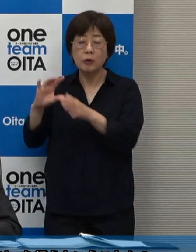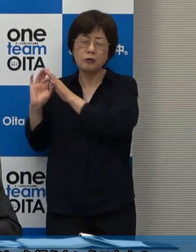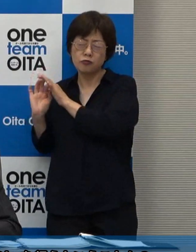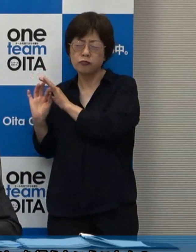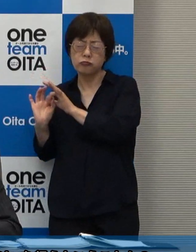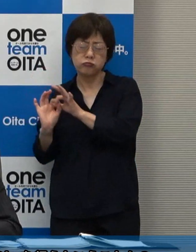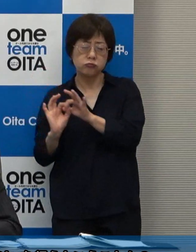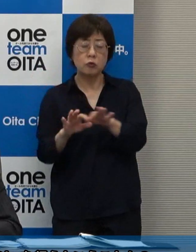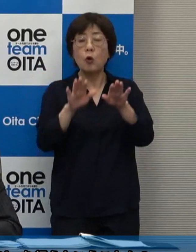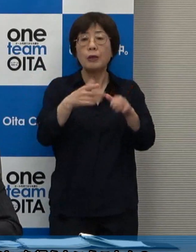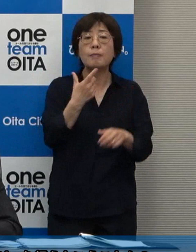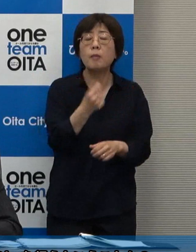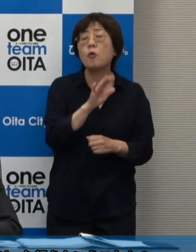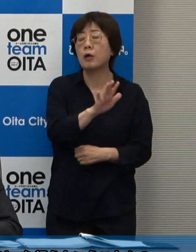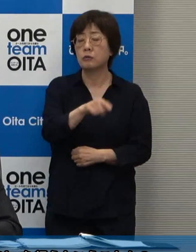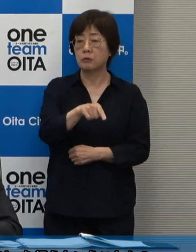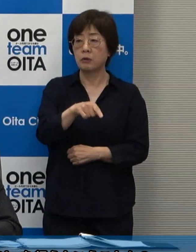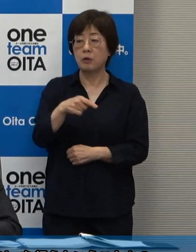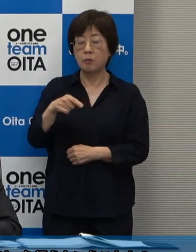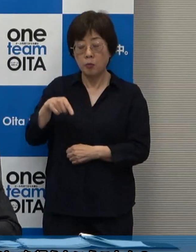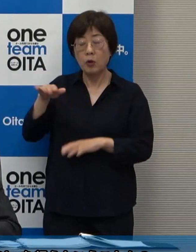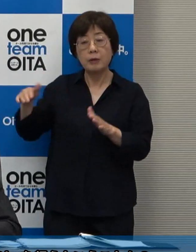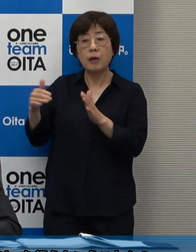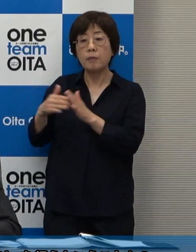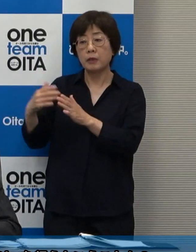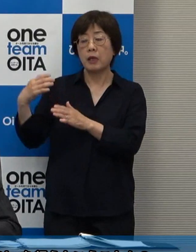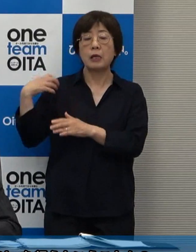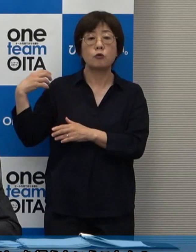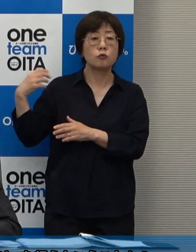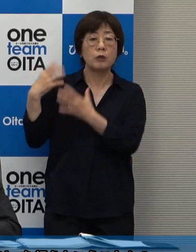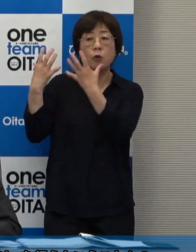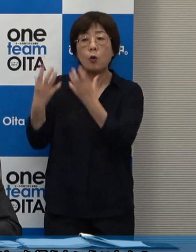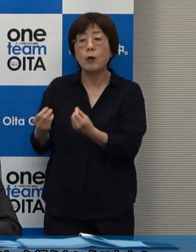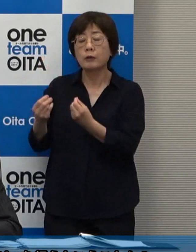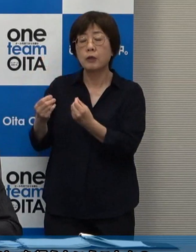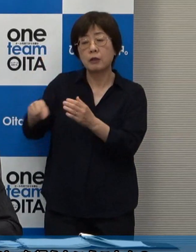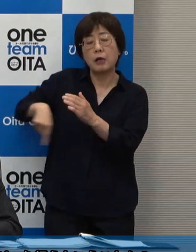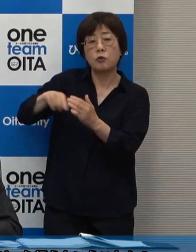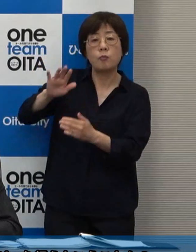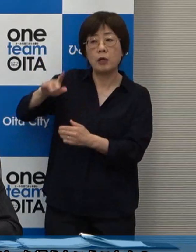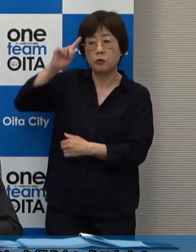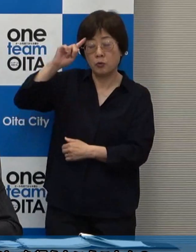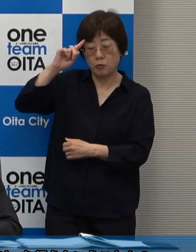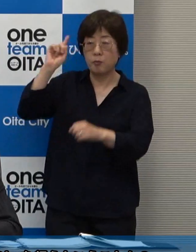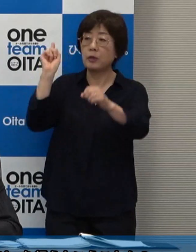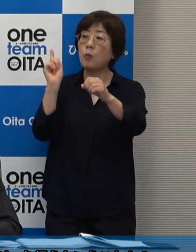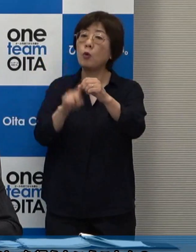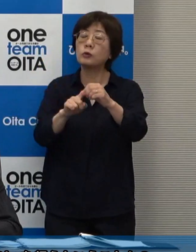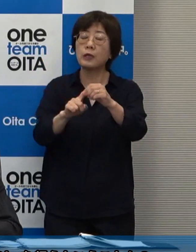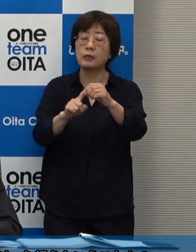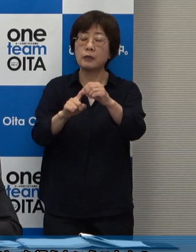。私は一定の役割を終えたものがかなりあると思ってますし、またその目的や